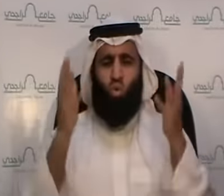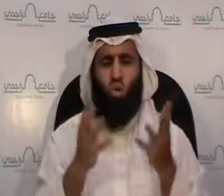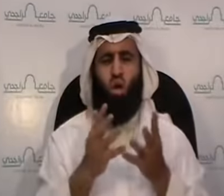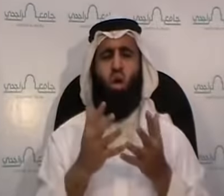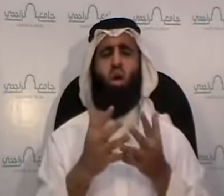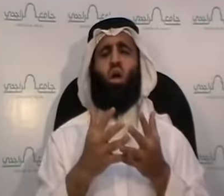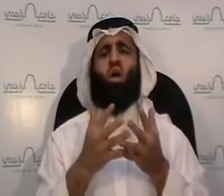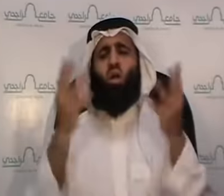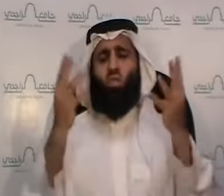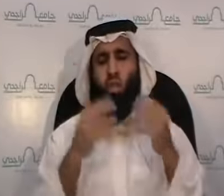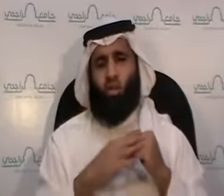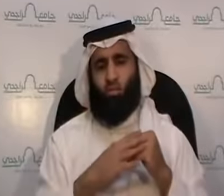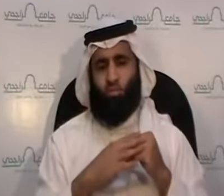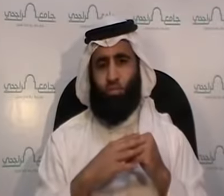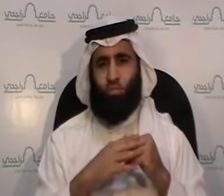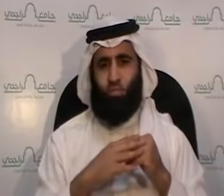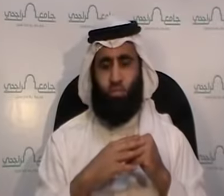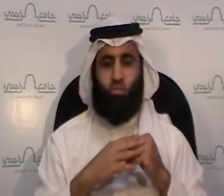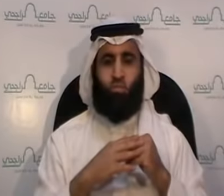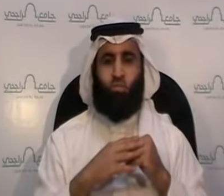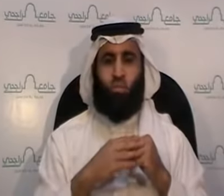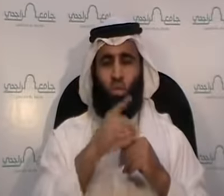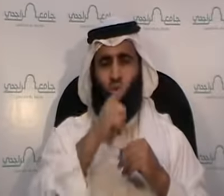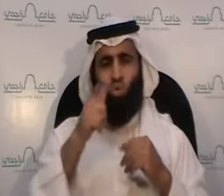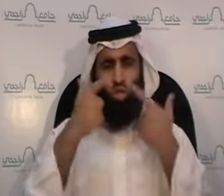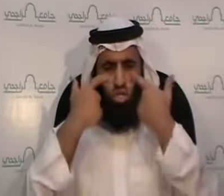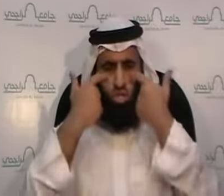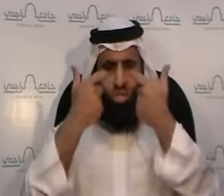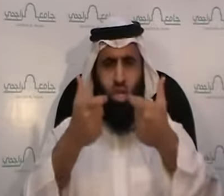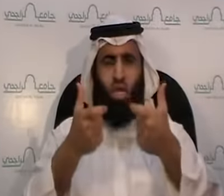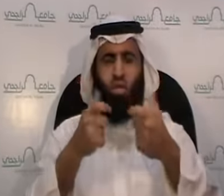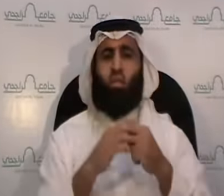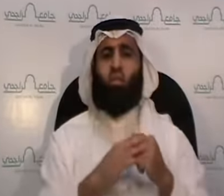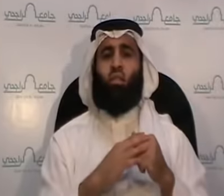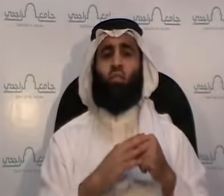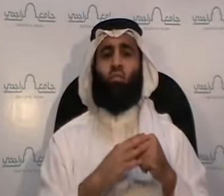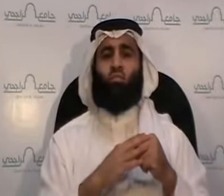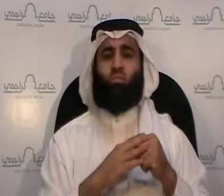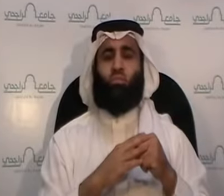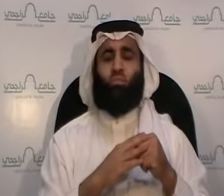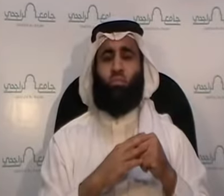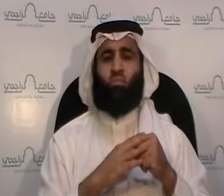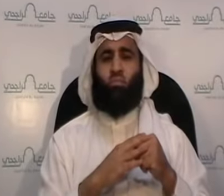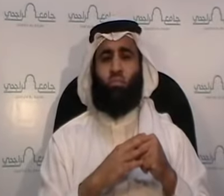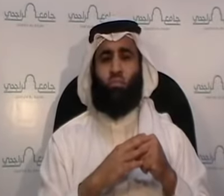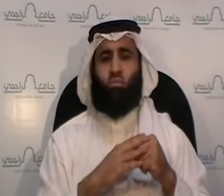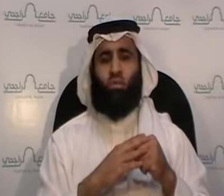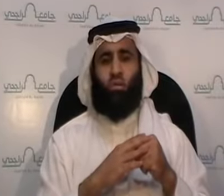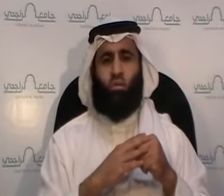ومظاهره ووسائله أبلغ شاهد على هذه الظاهرة المؤسفة، بل وتكشف في صورة